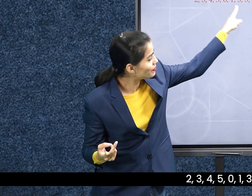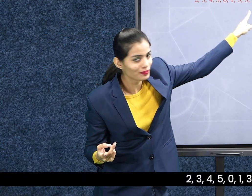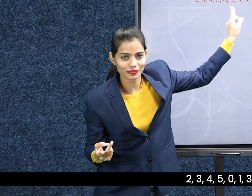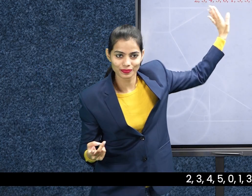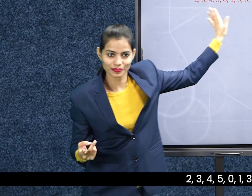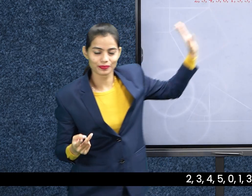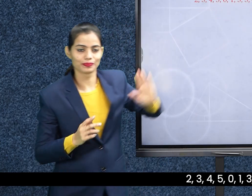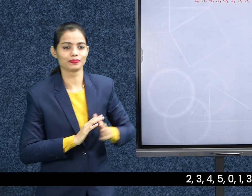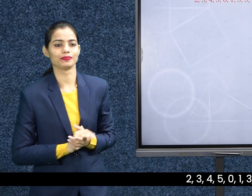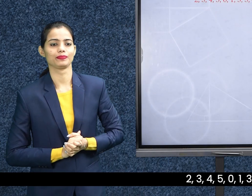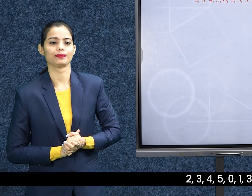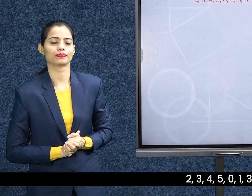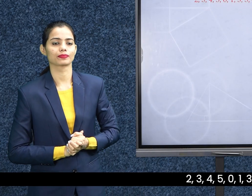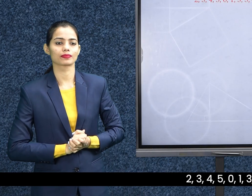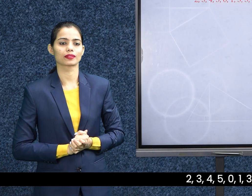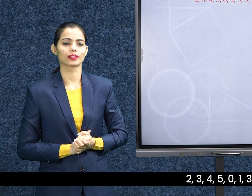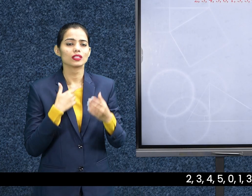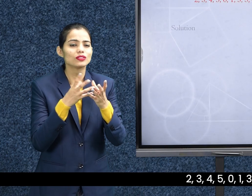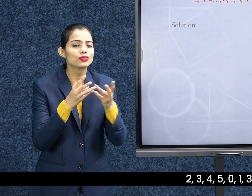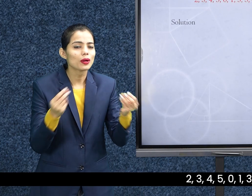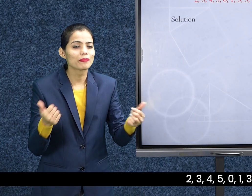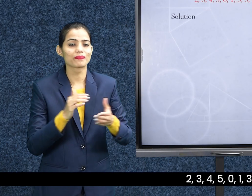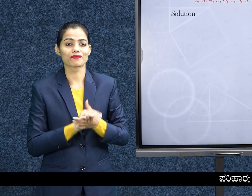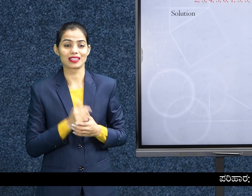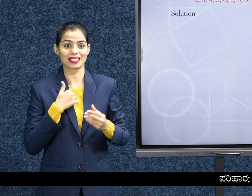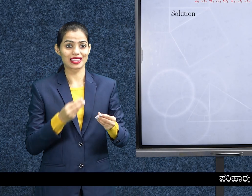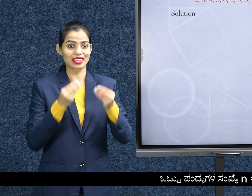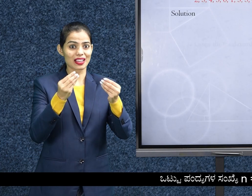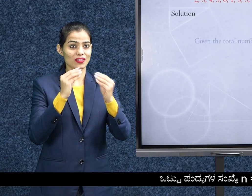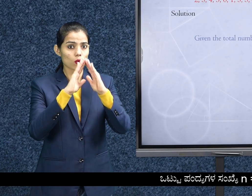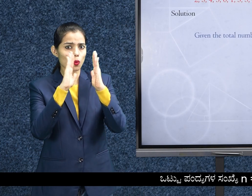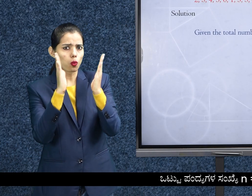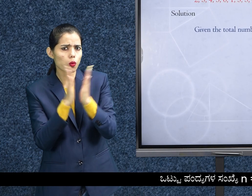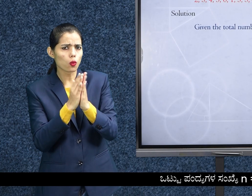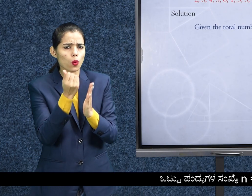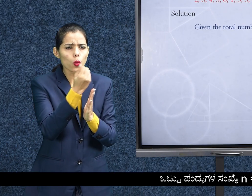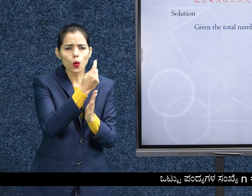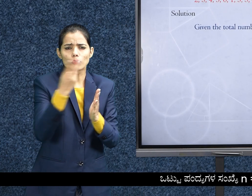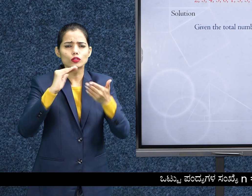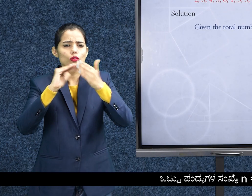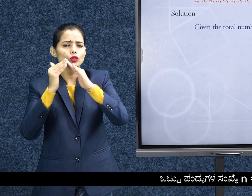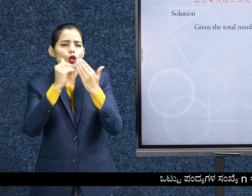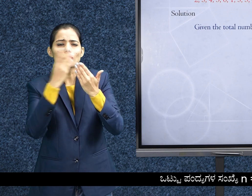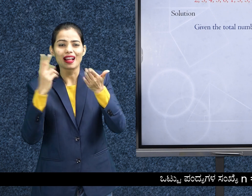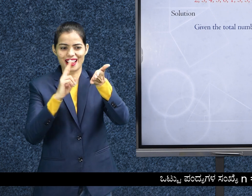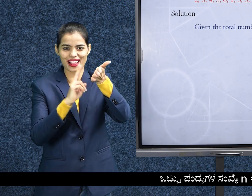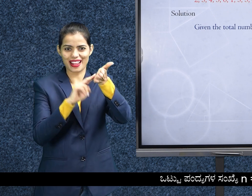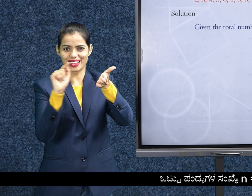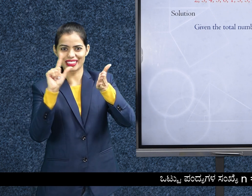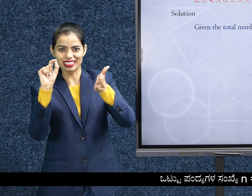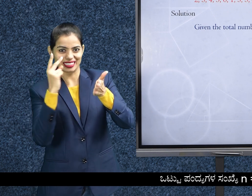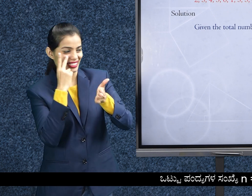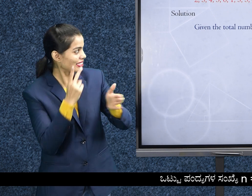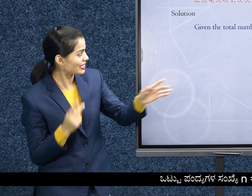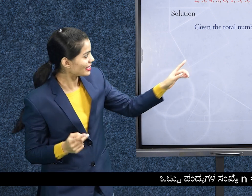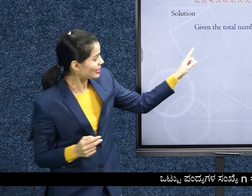2, 3, 4, 5, 0, 1, 3, 3, 4, 3. ಪರಿಹಾರ: ಒಟ್ಟು ಪಂದ್ಯಗಳ ಸಂಖ್ಯೆ n is equal to 10 ನೀಡಲಾಗಿದೆ.